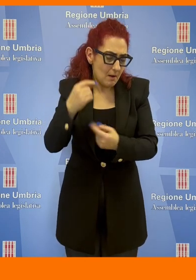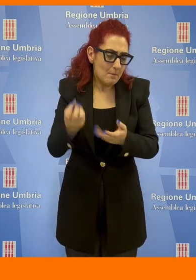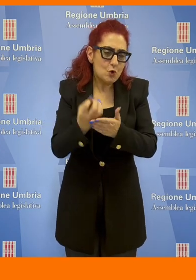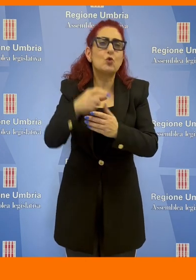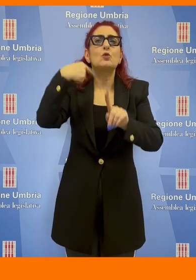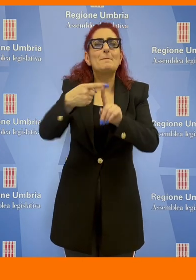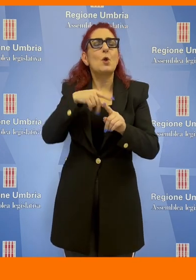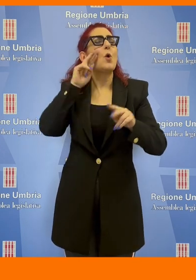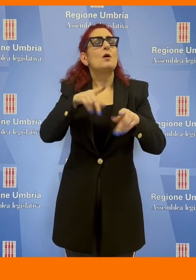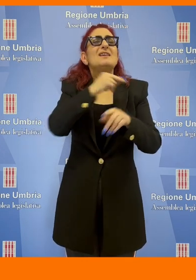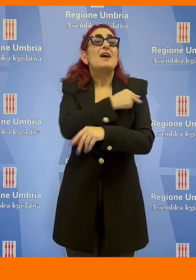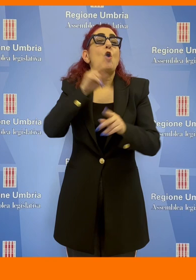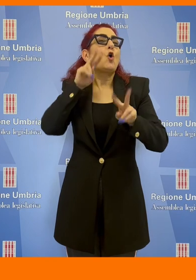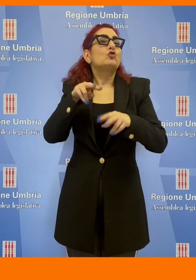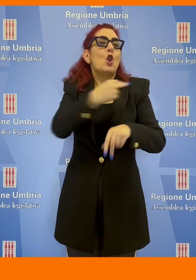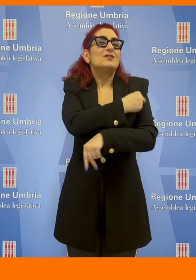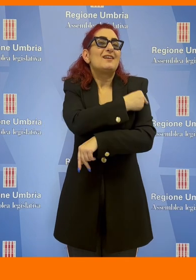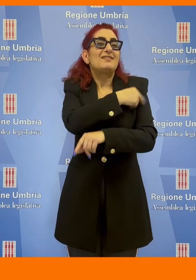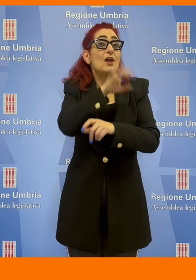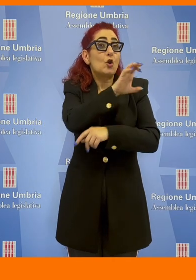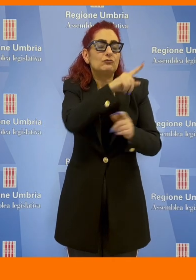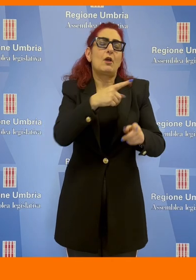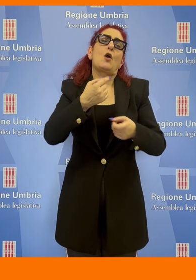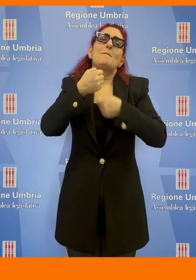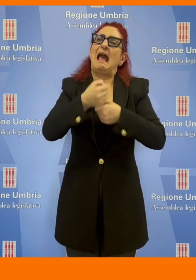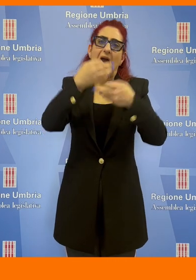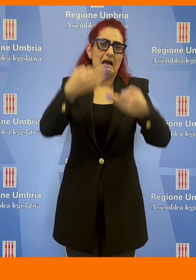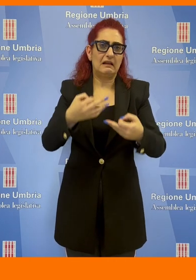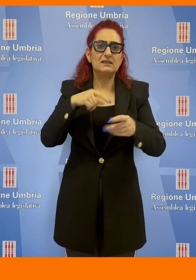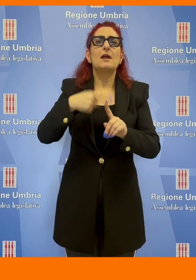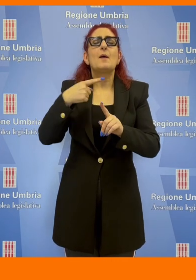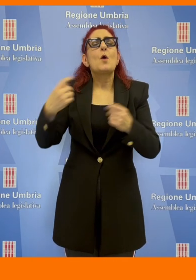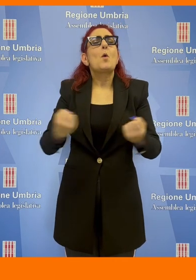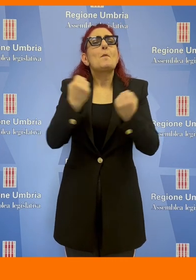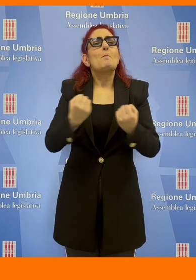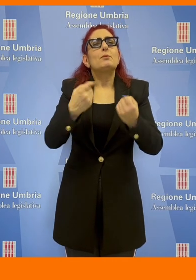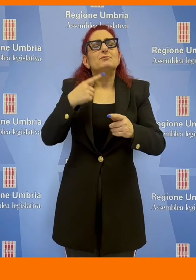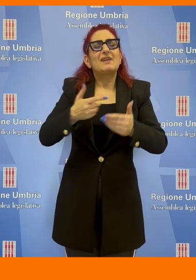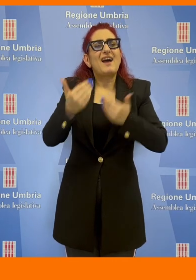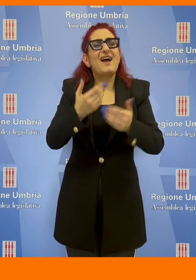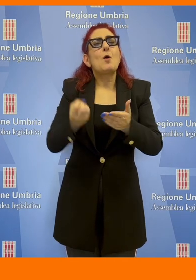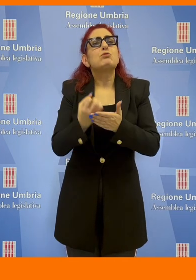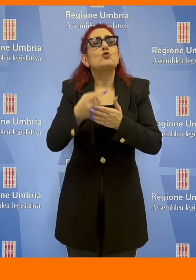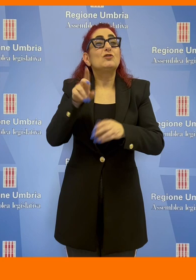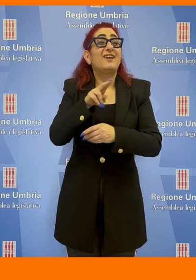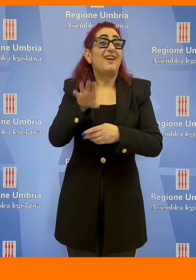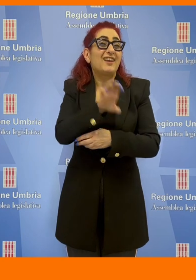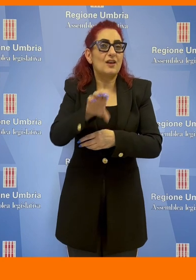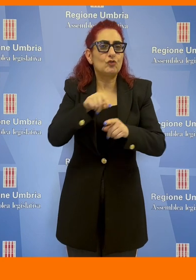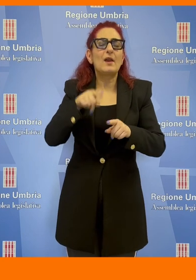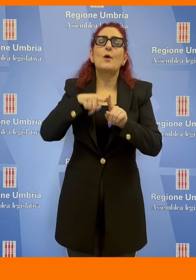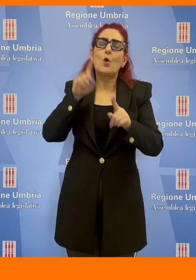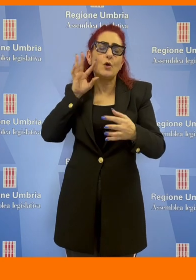sanitario garantito dalla Regione. Proseguire l'attività di promozione dei prodotti regionali di qualità anche attraverso l'identificazione di un